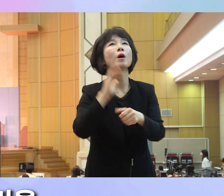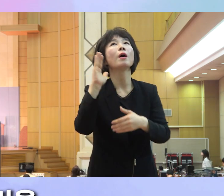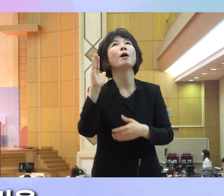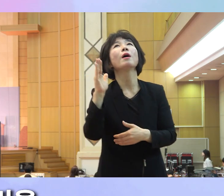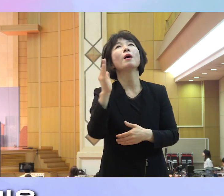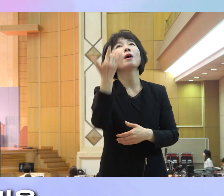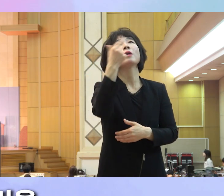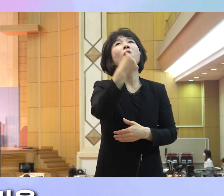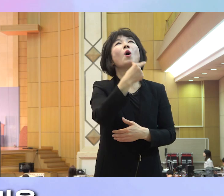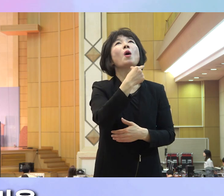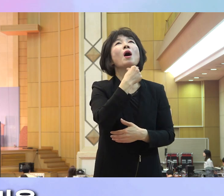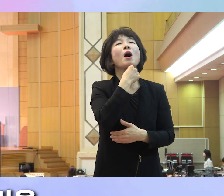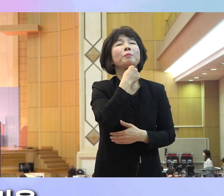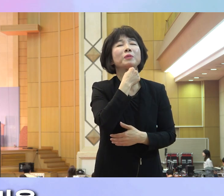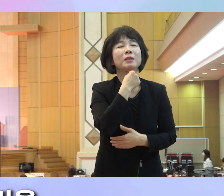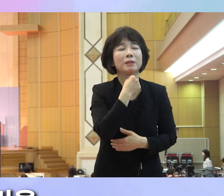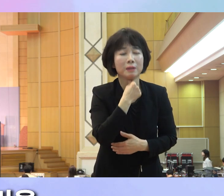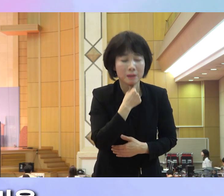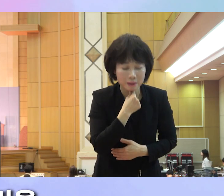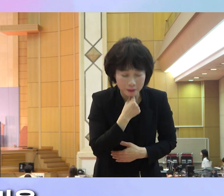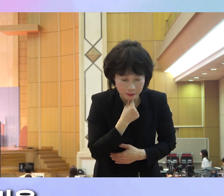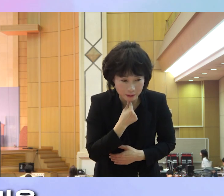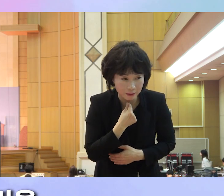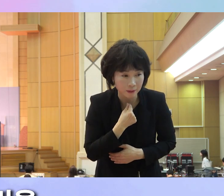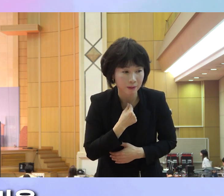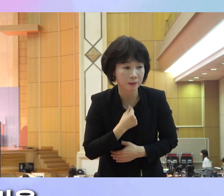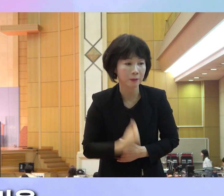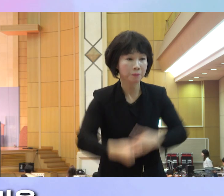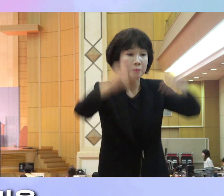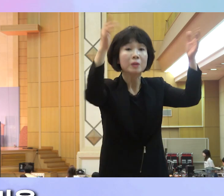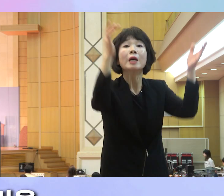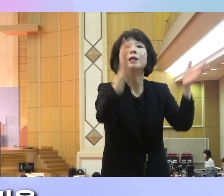깨끗하게 되려 하는